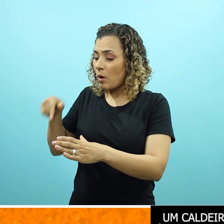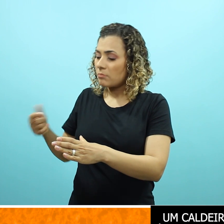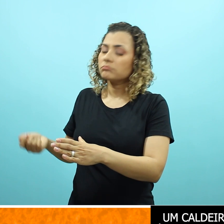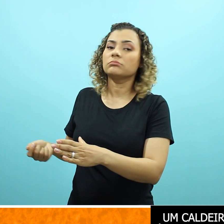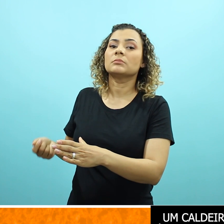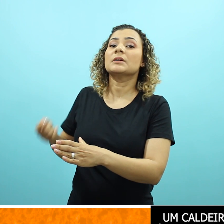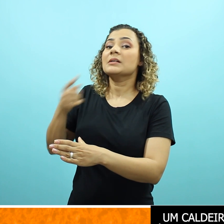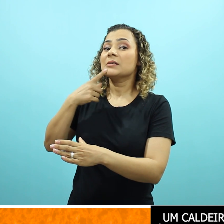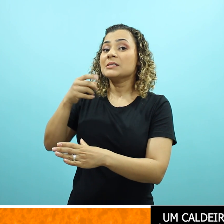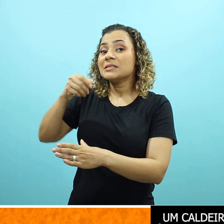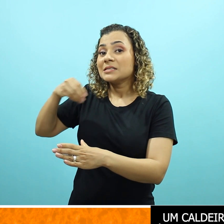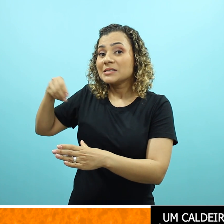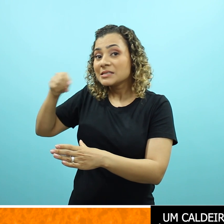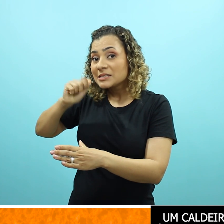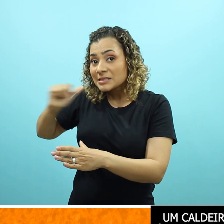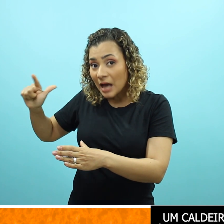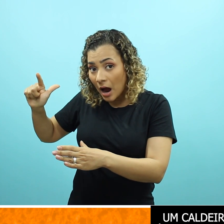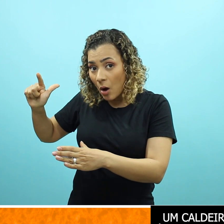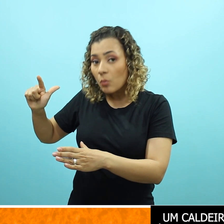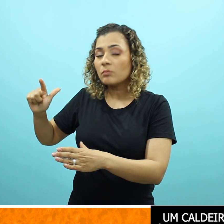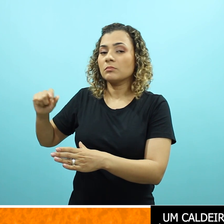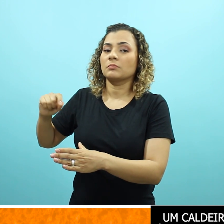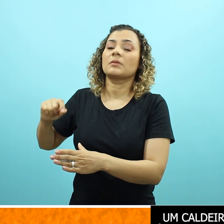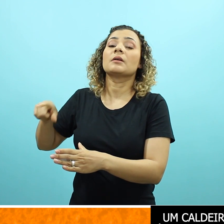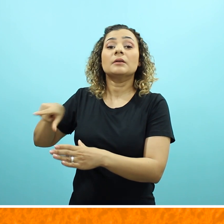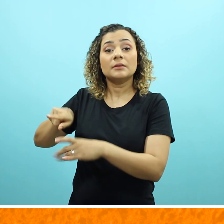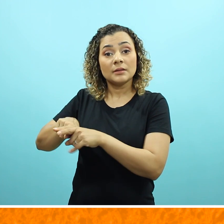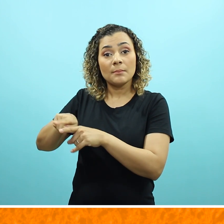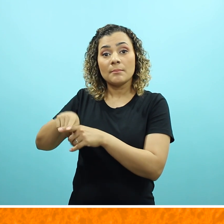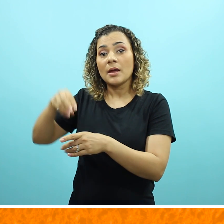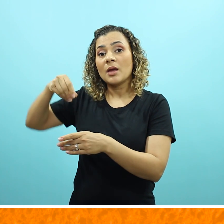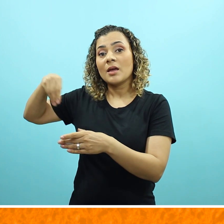com água, sal e colorau.